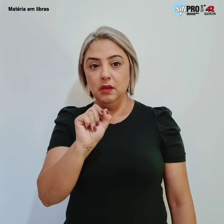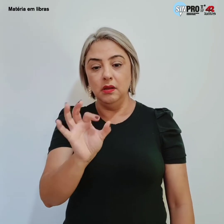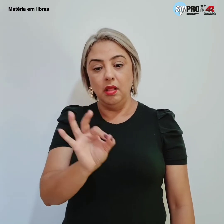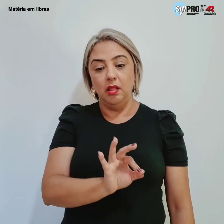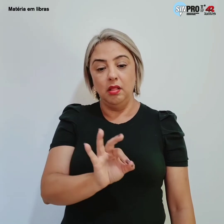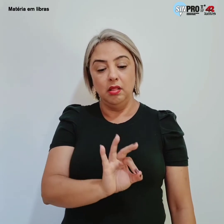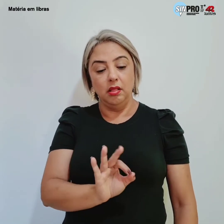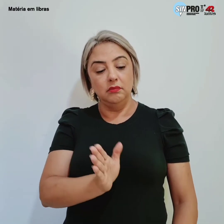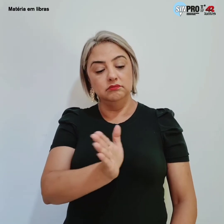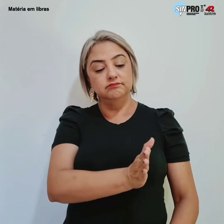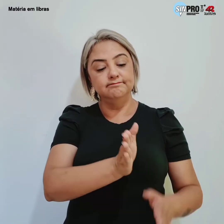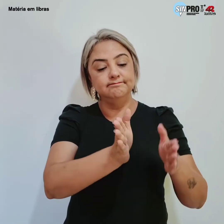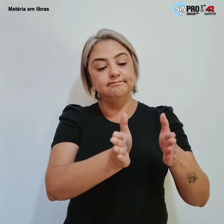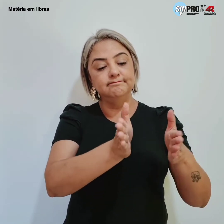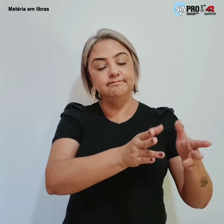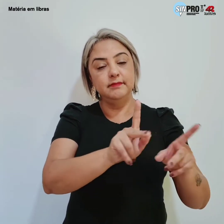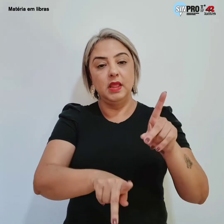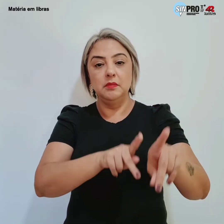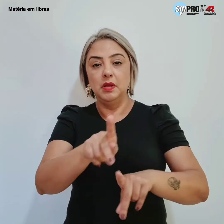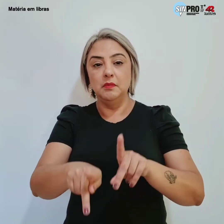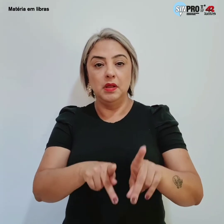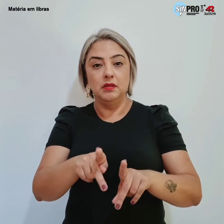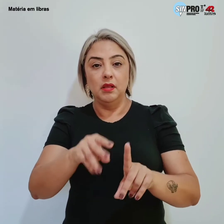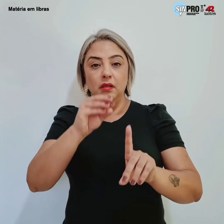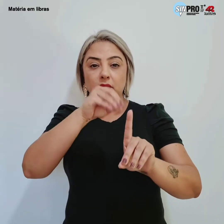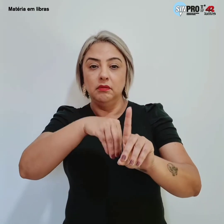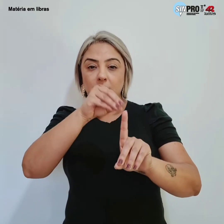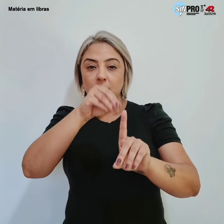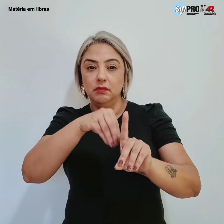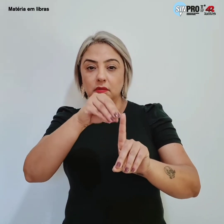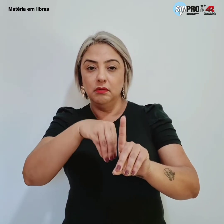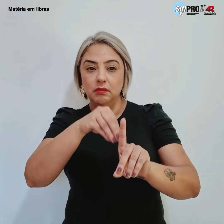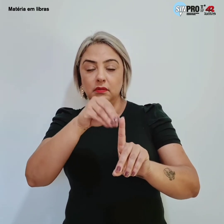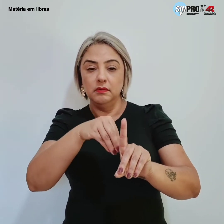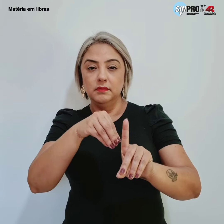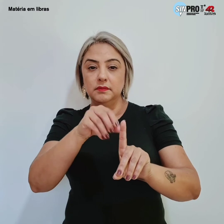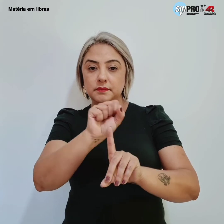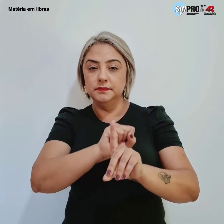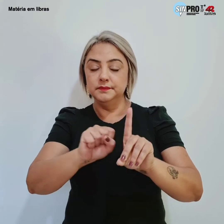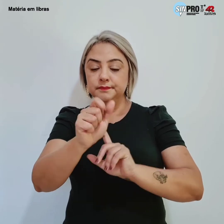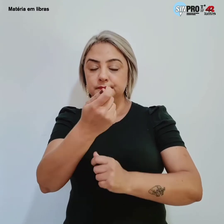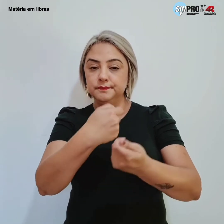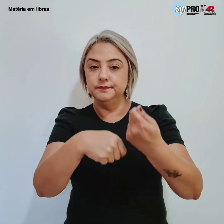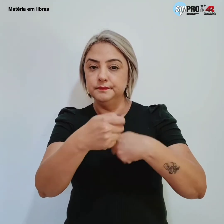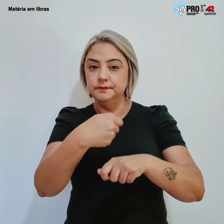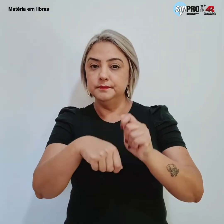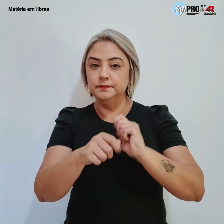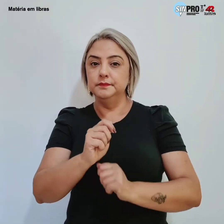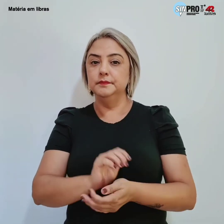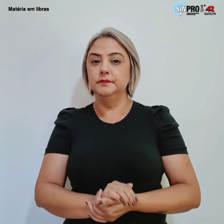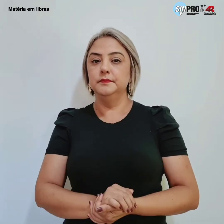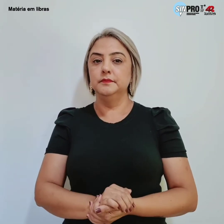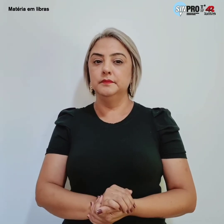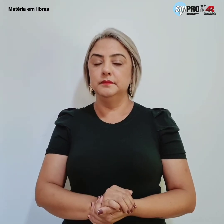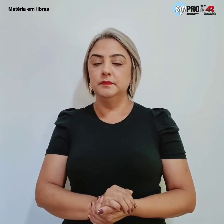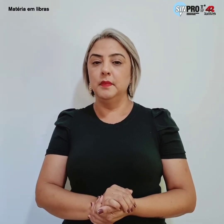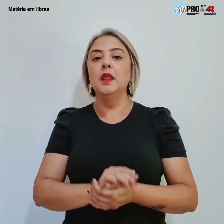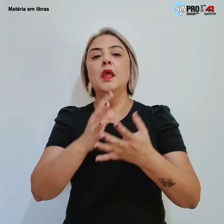da parcela da população que está em situação de vulnerabilidade socioeconômica.